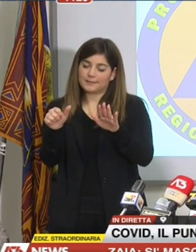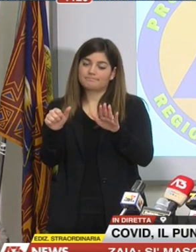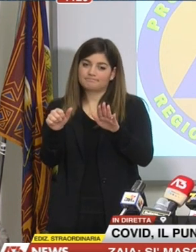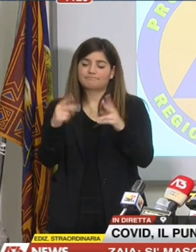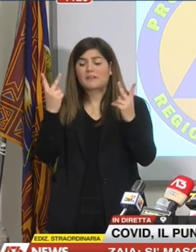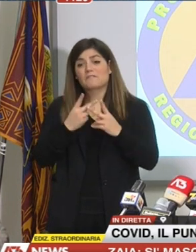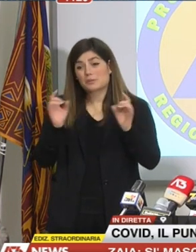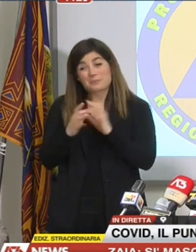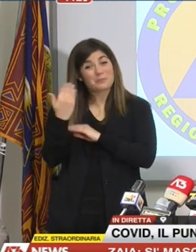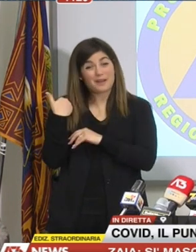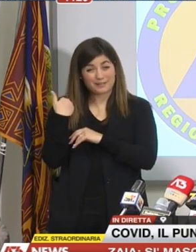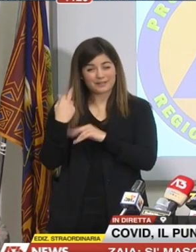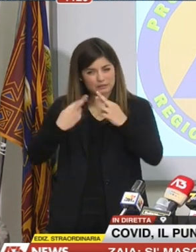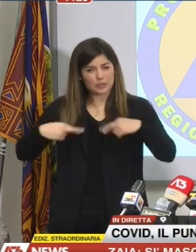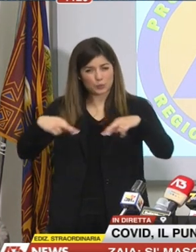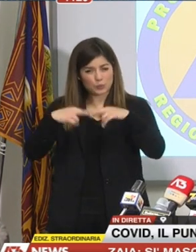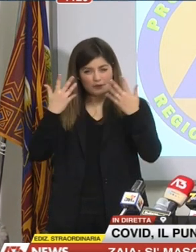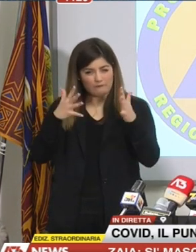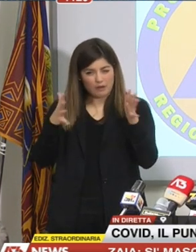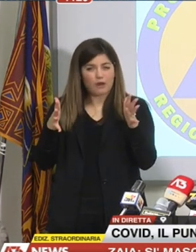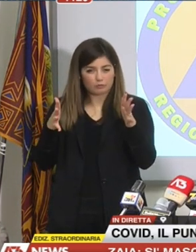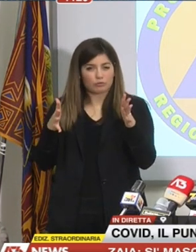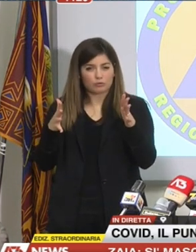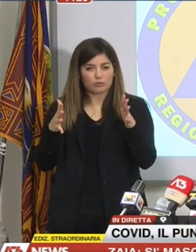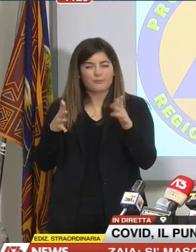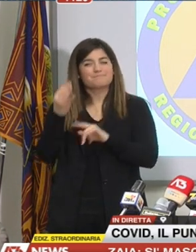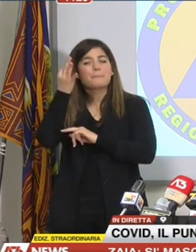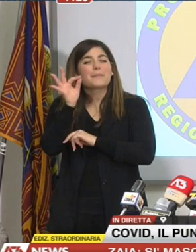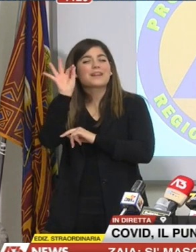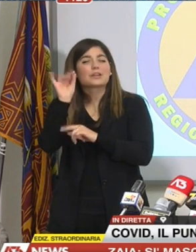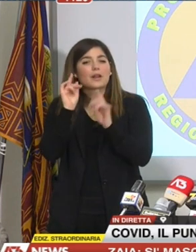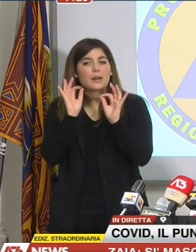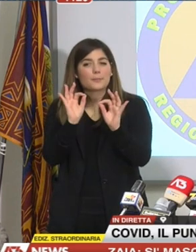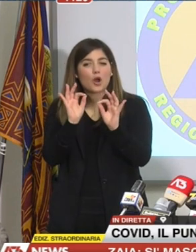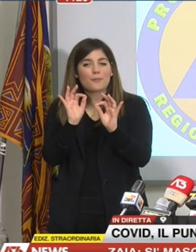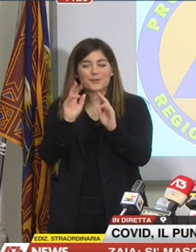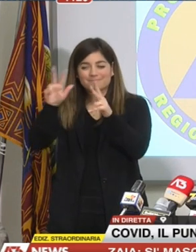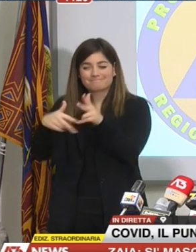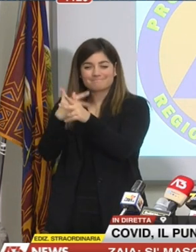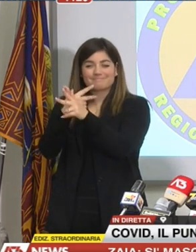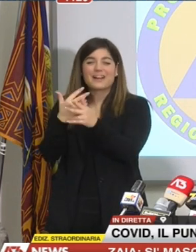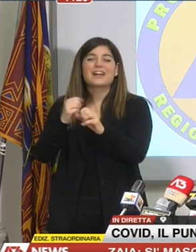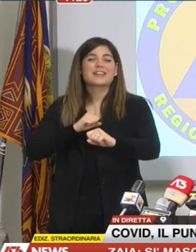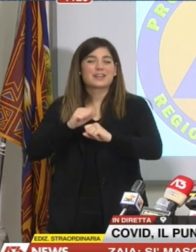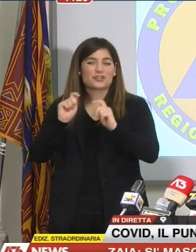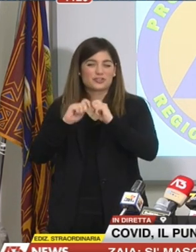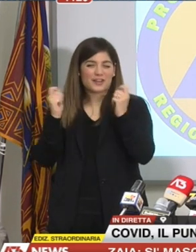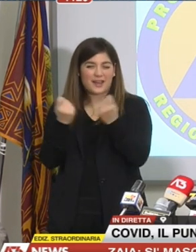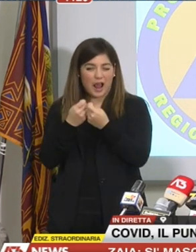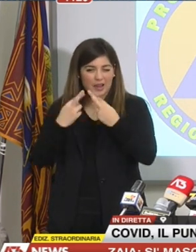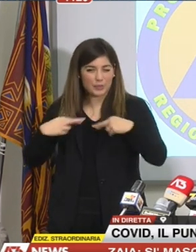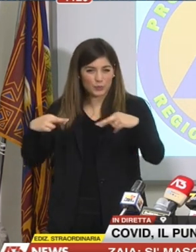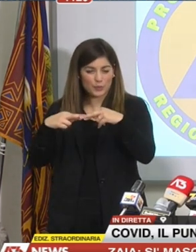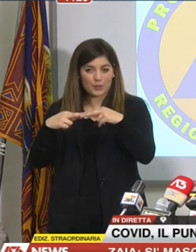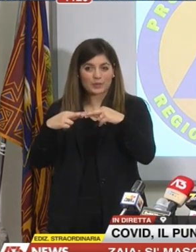nelle riunioni che abbiamo avuto, in particolar modo quella con i direttori generali, ne viene fuori su